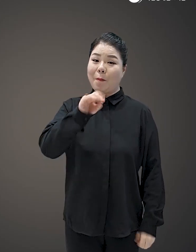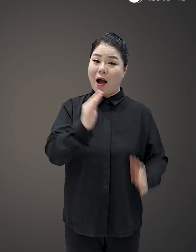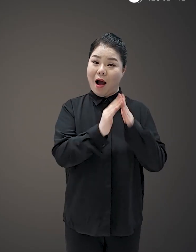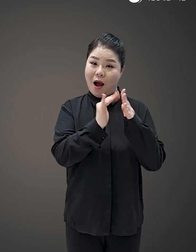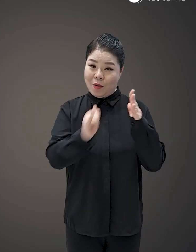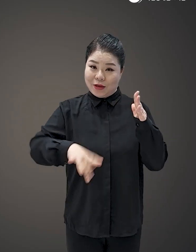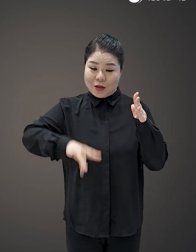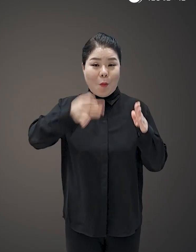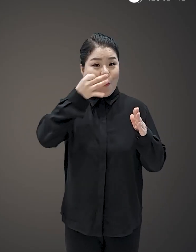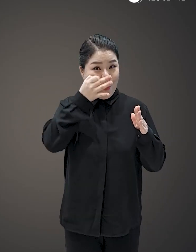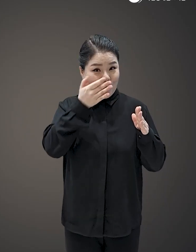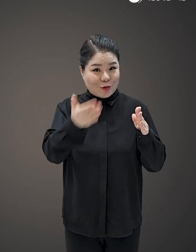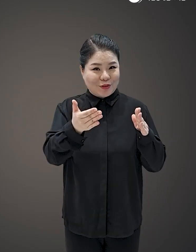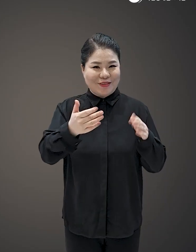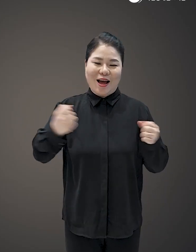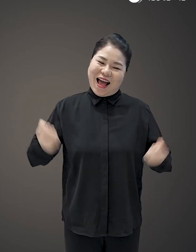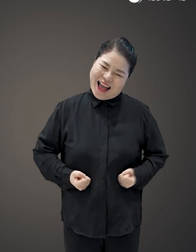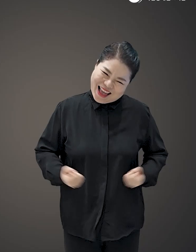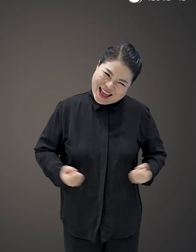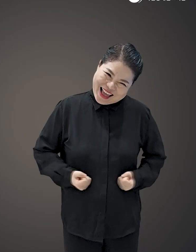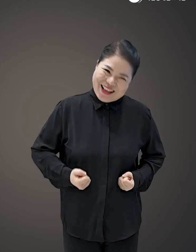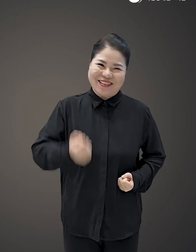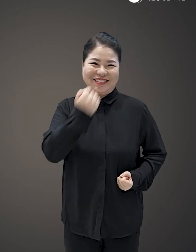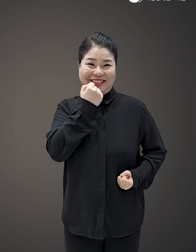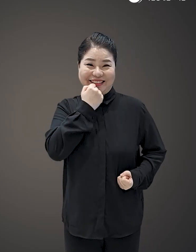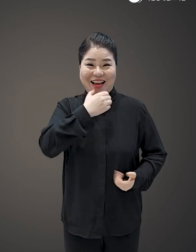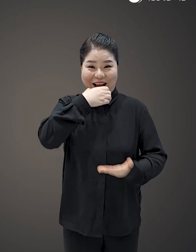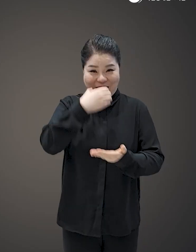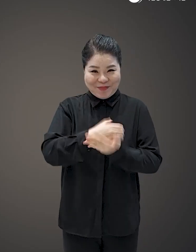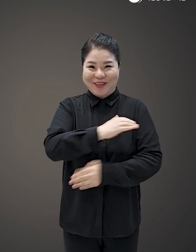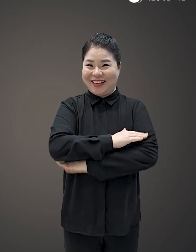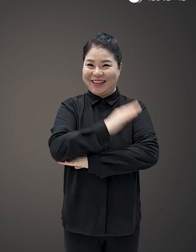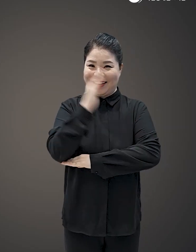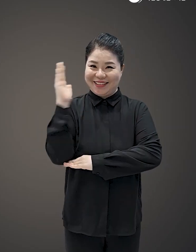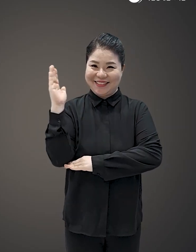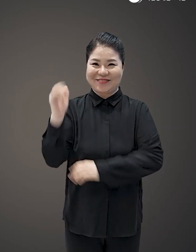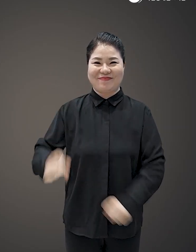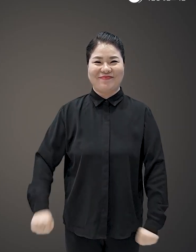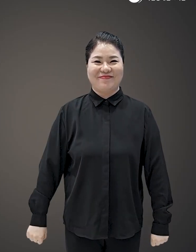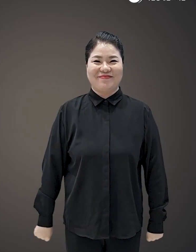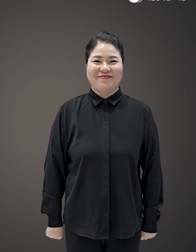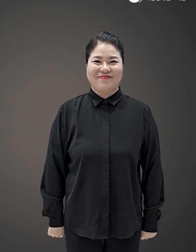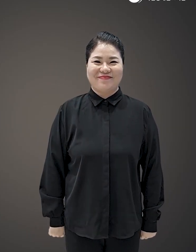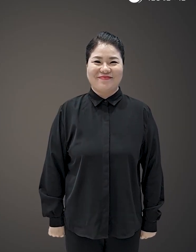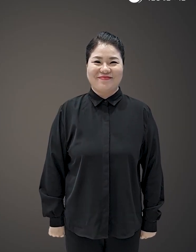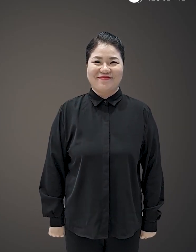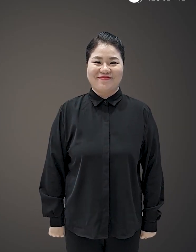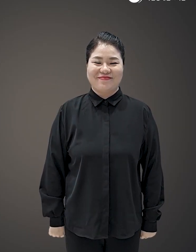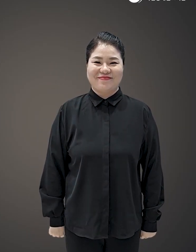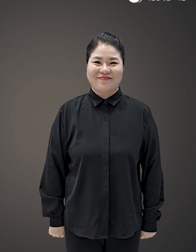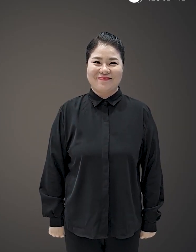방간의 패밀리가 처음 선보이는 가슴 뻐근한 웃음과 감동의 이야기들.